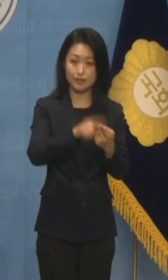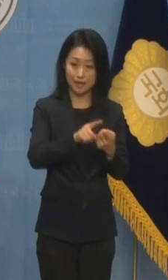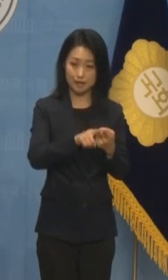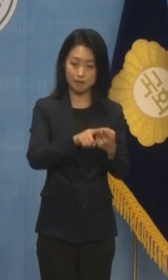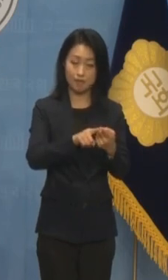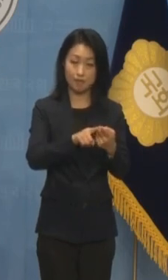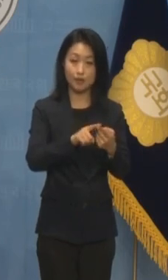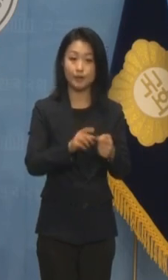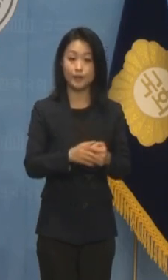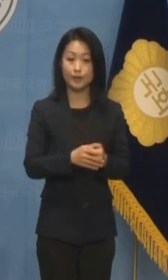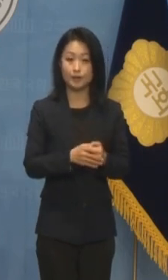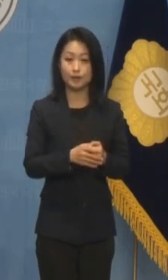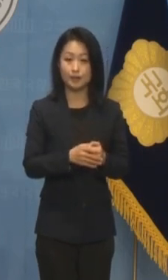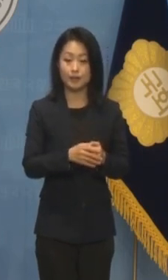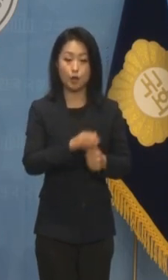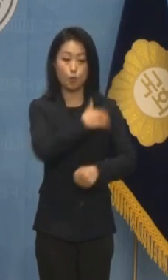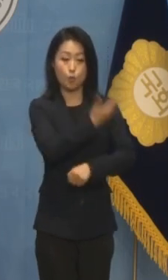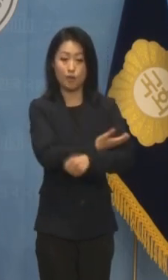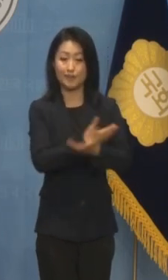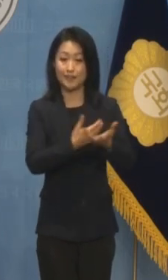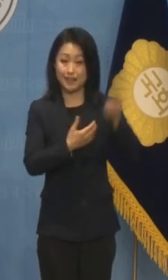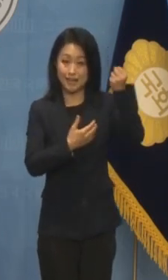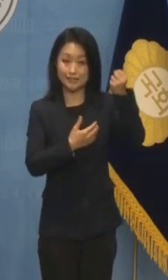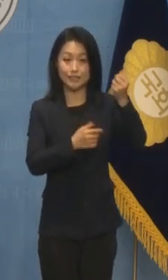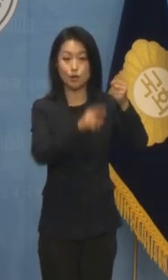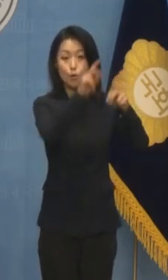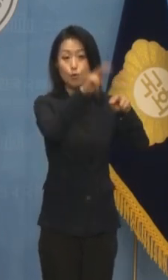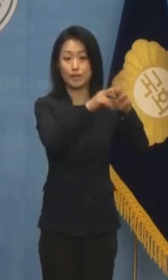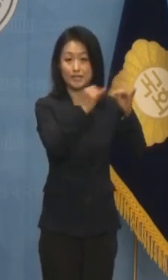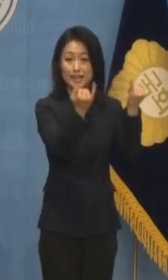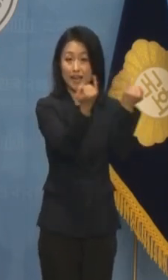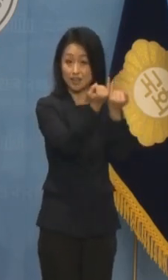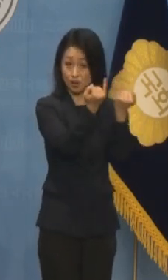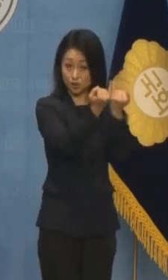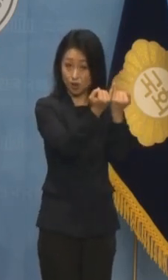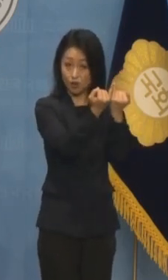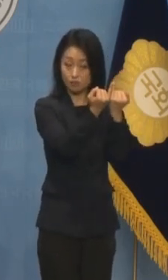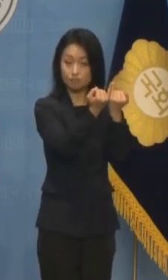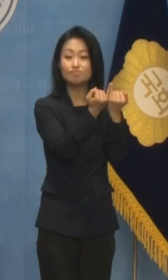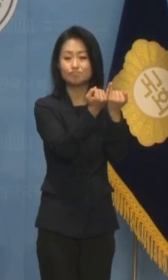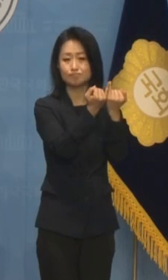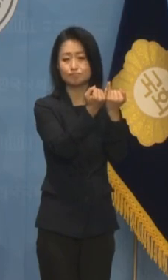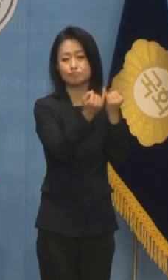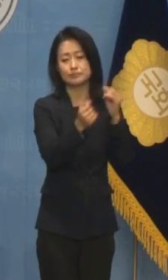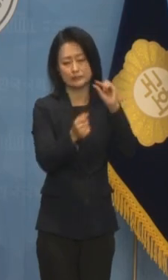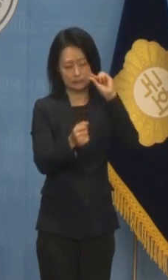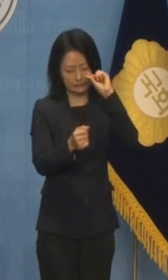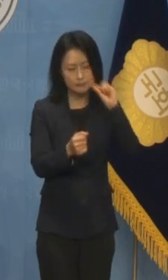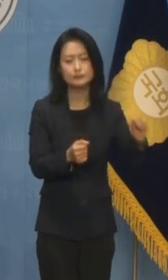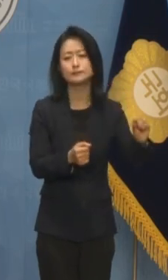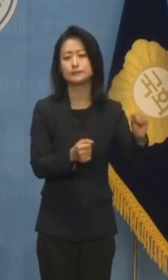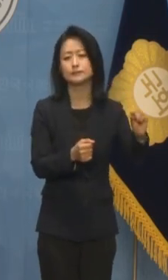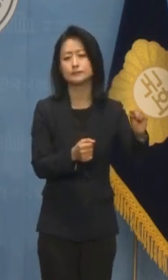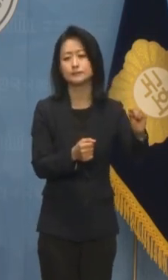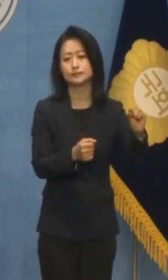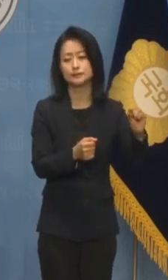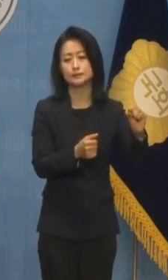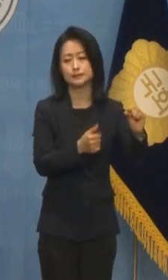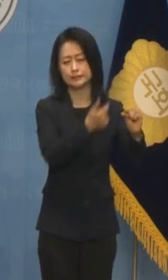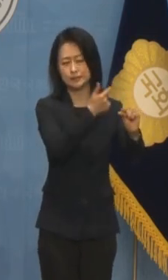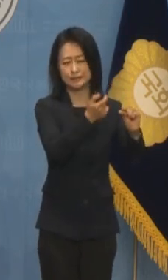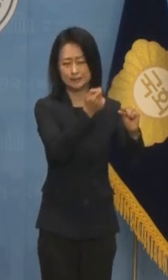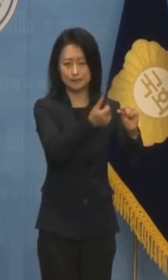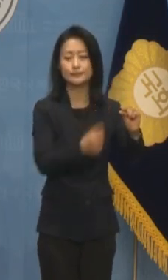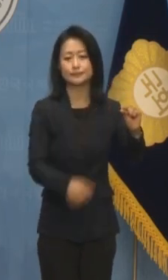한마디로 의사결정 권한을 가진 고위직 여성의 비중은 여전히 참담할 정도로